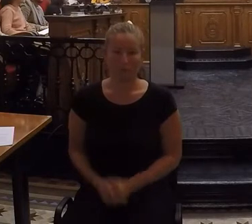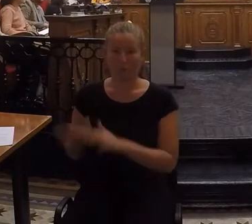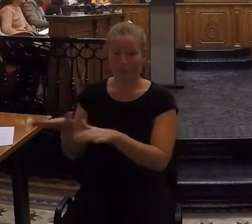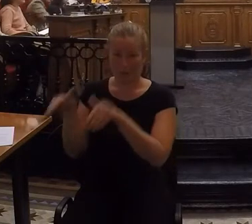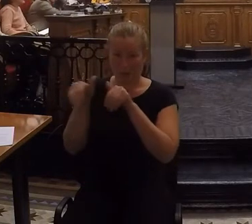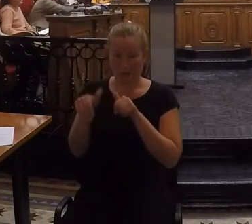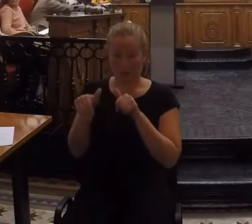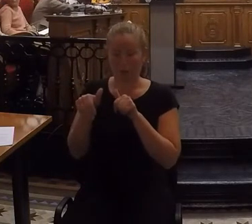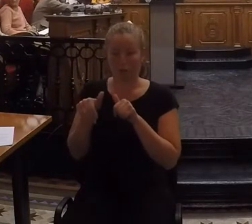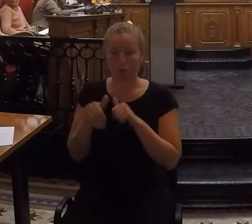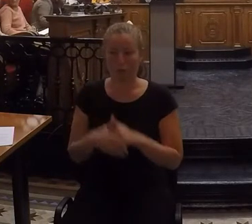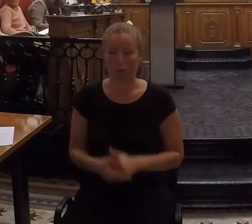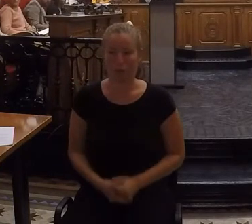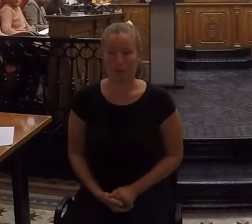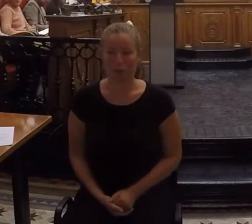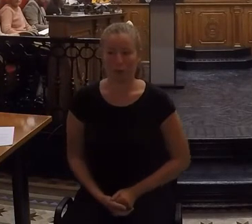¿Abstenciones?